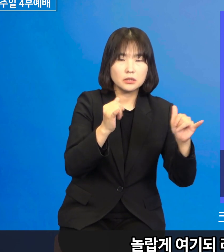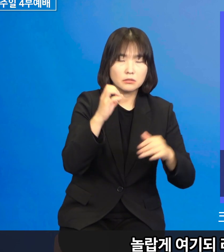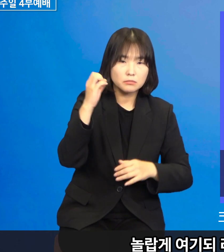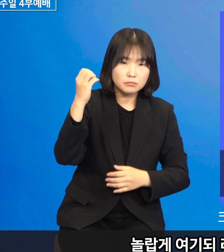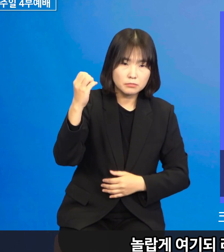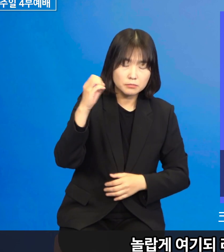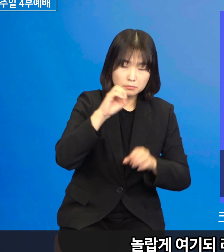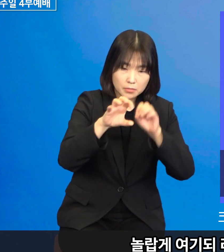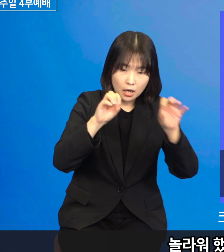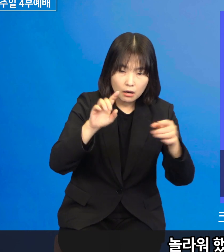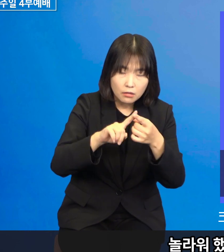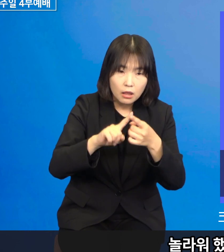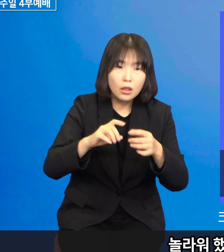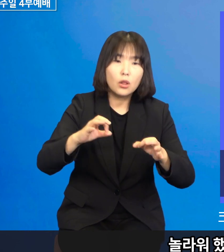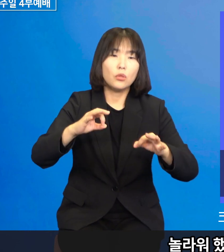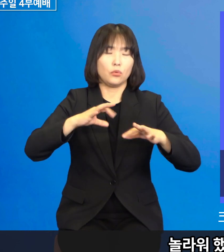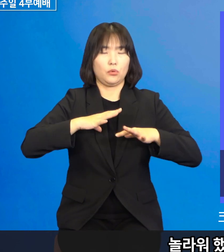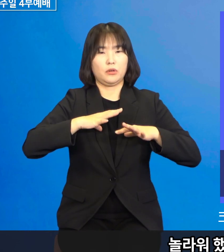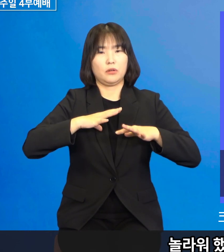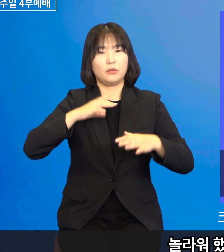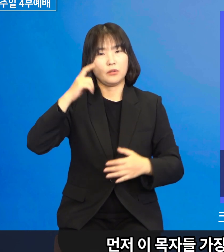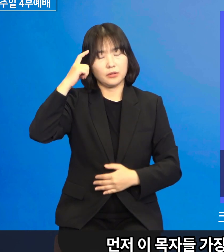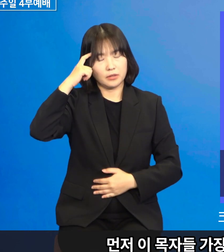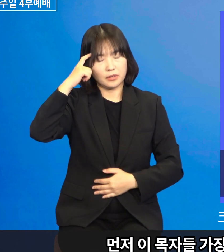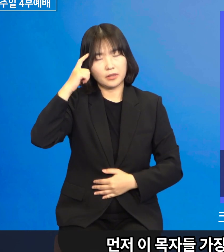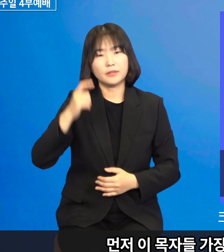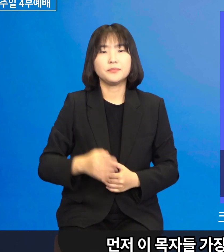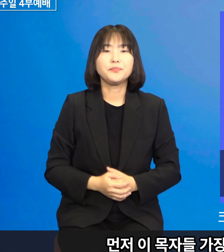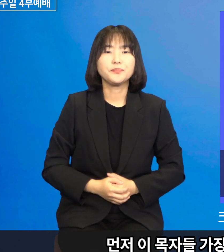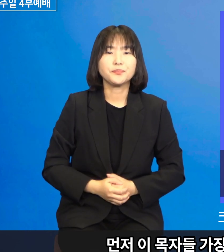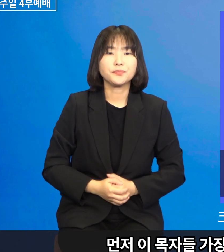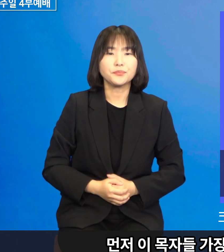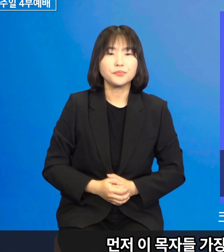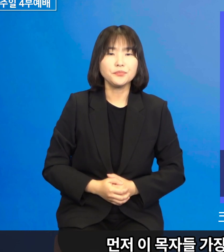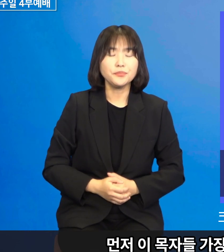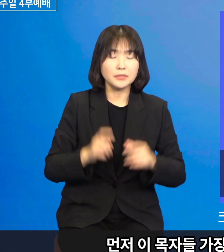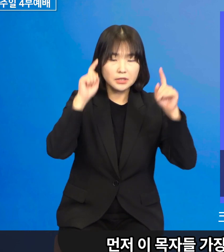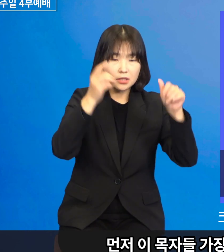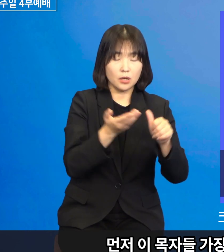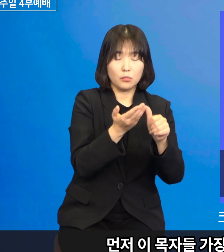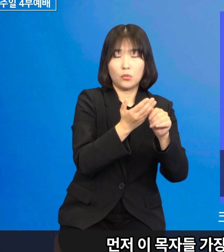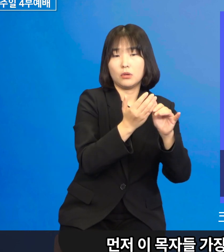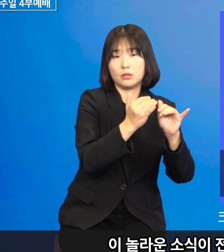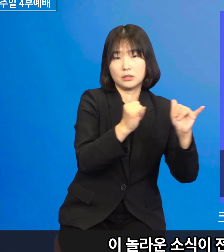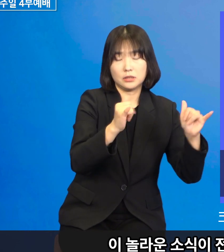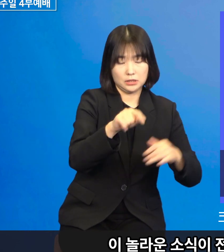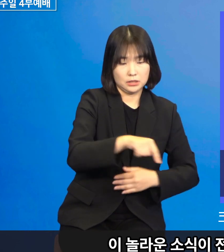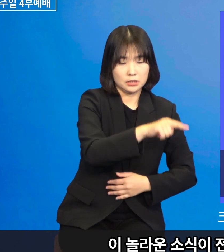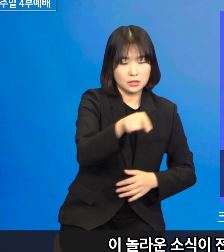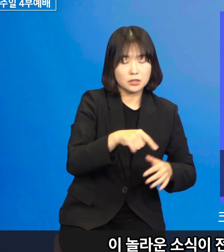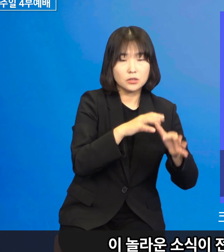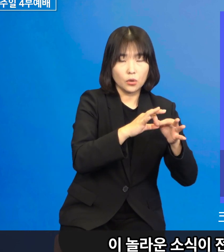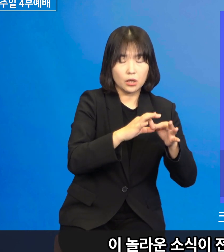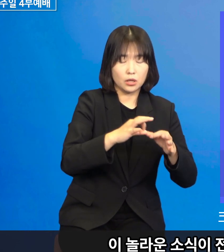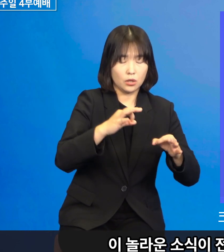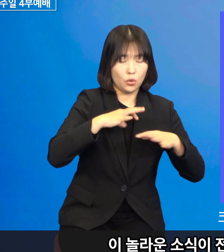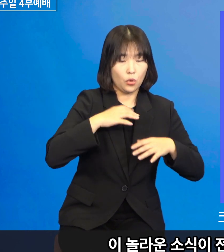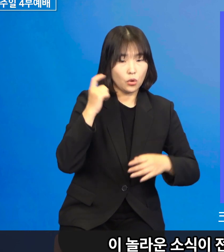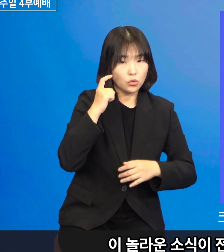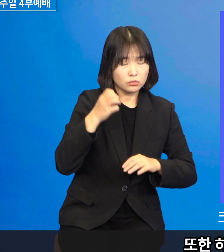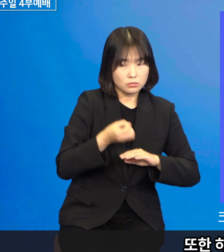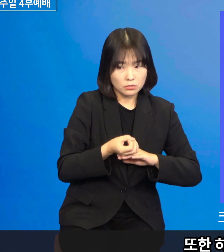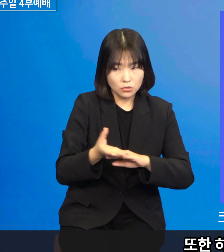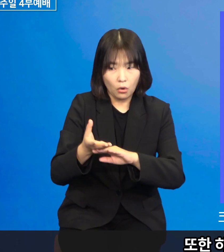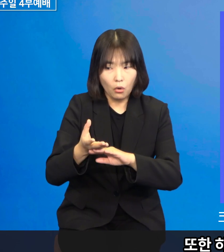놀랍게 여기되라고 되어 있습니다. 놀라워했다는 거예요. 먼저 이 목자들, 가장 천한 목자들을 통해서 이 놀라운 소식이 전해졌다는 거에